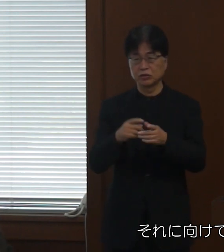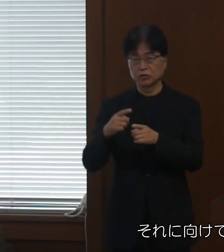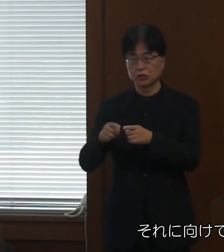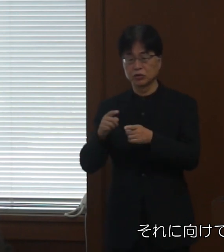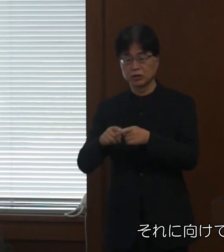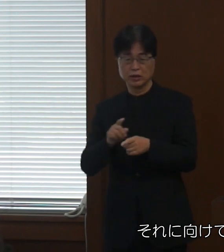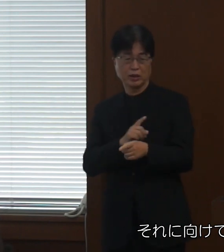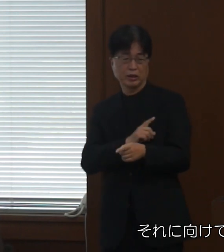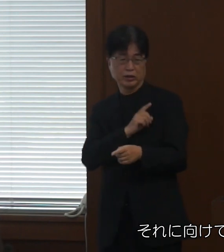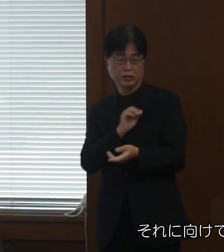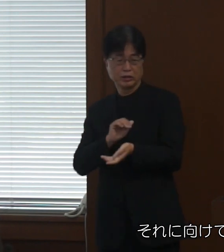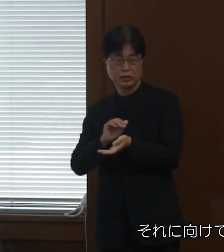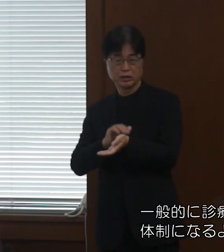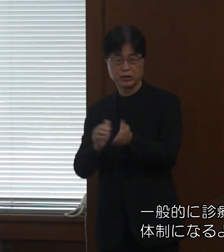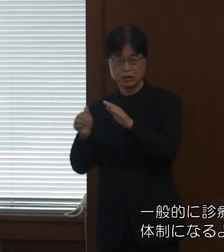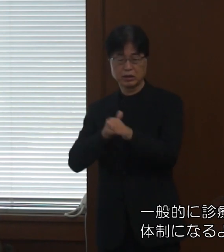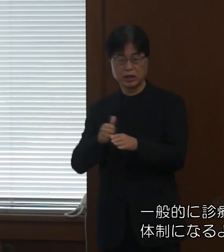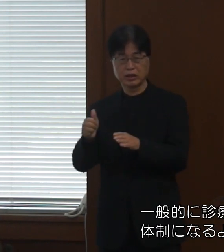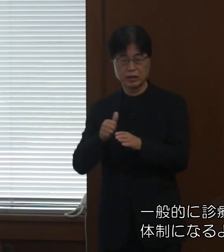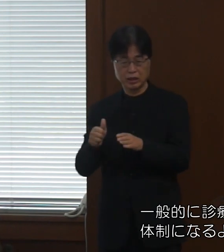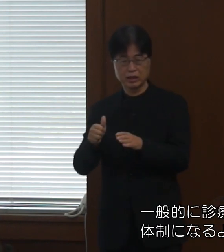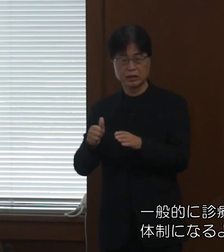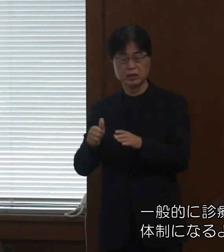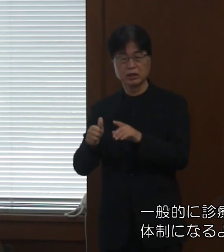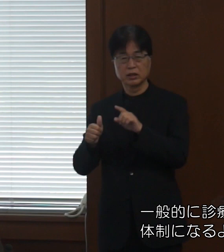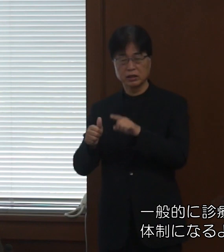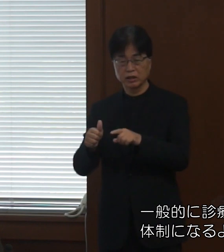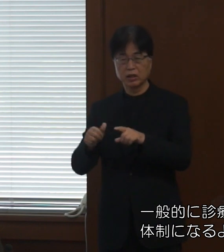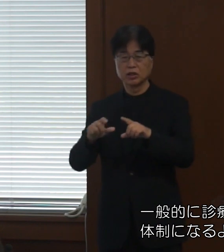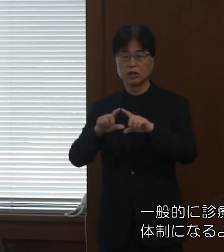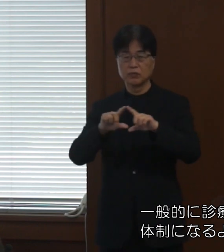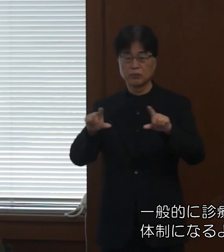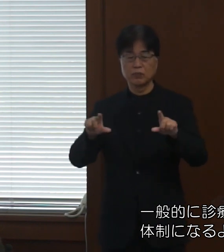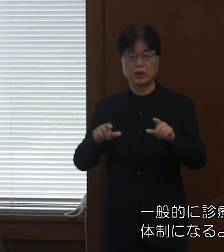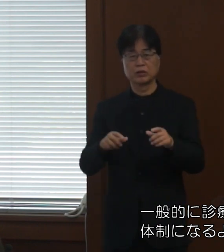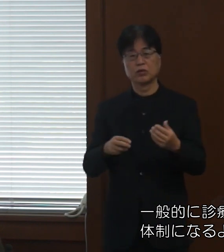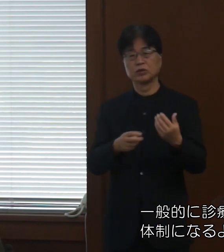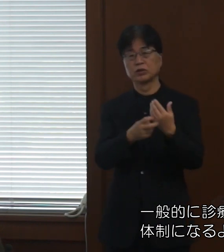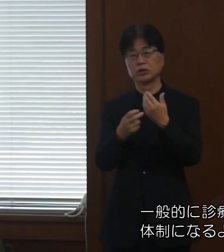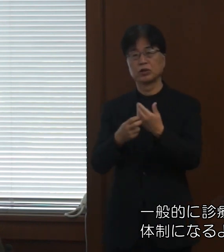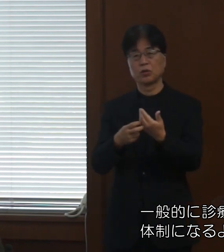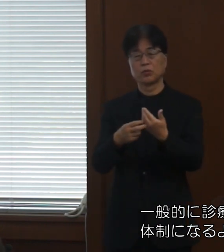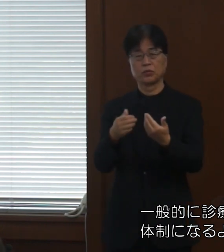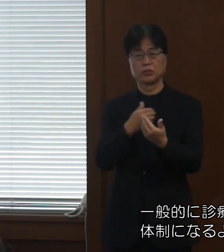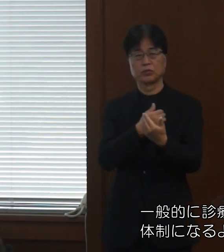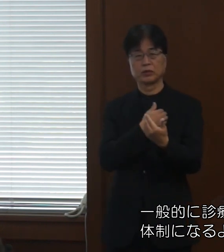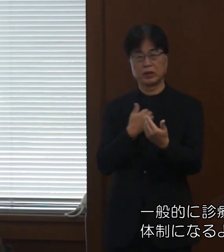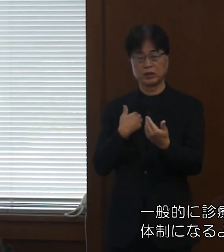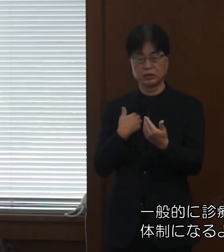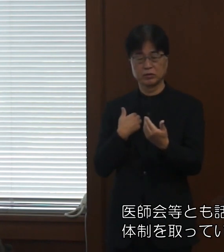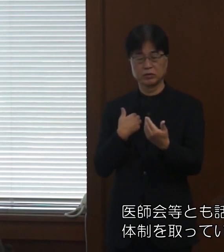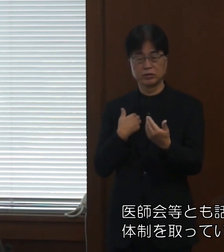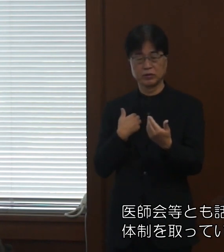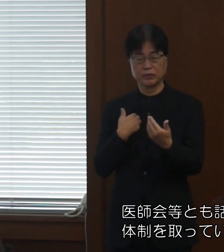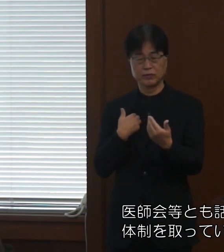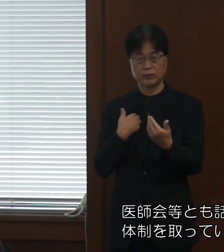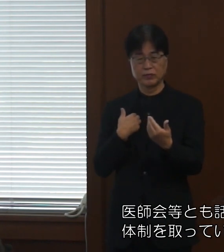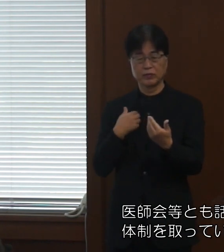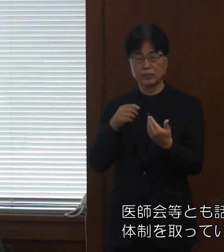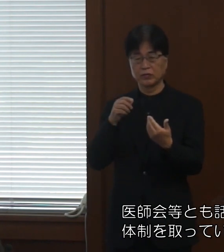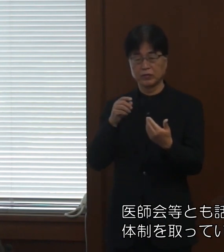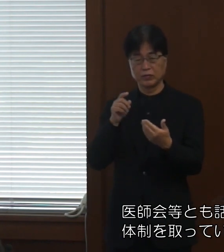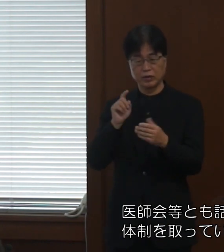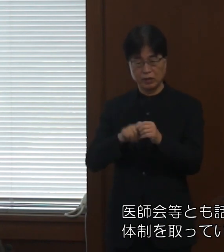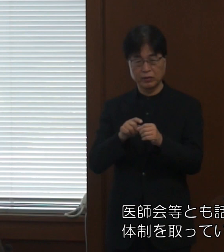発熱外来から一般的に診療が受けられるような体制になるように医師